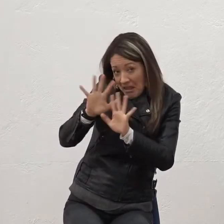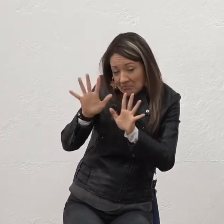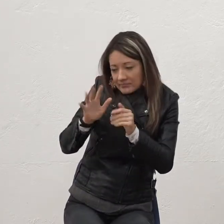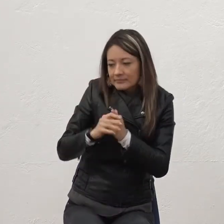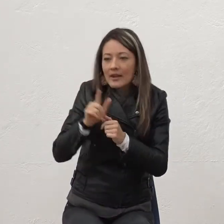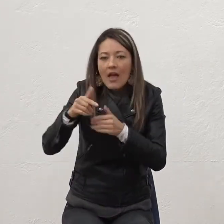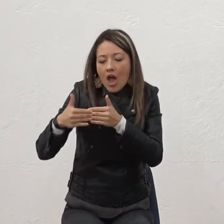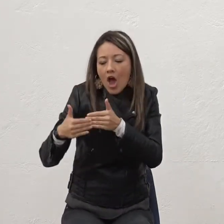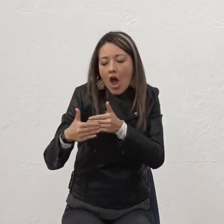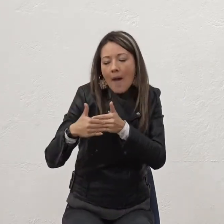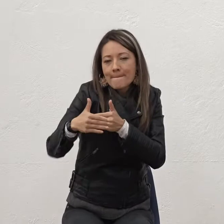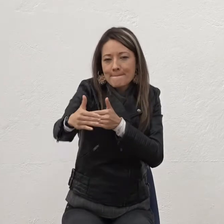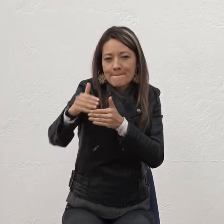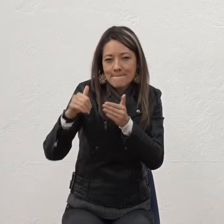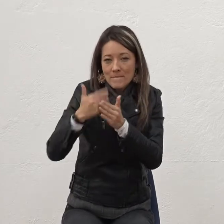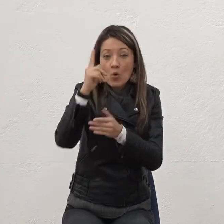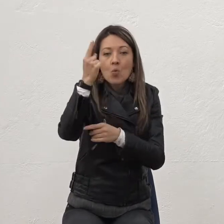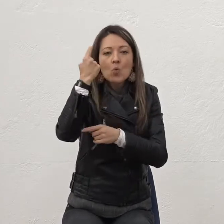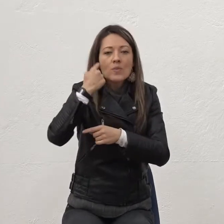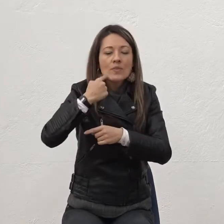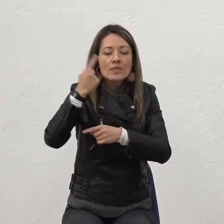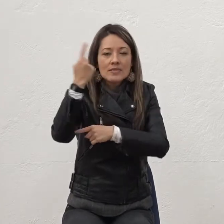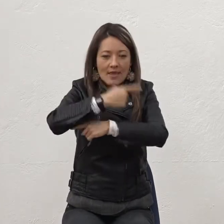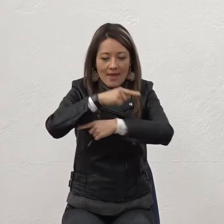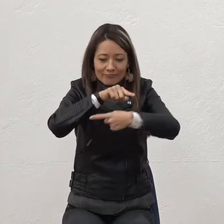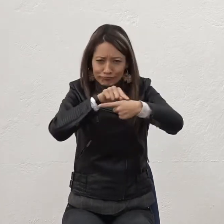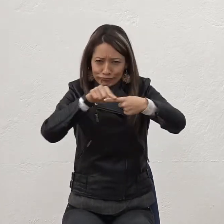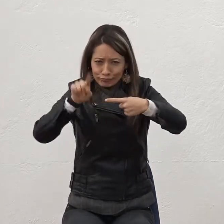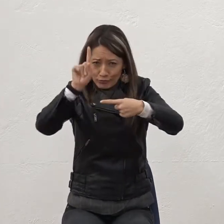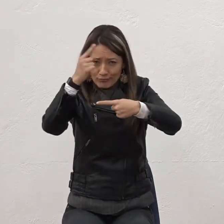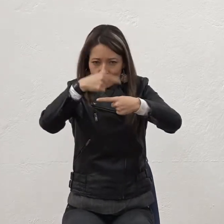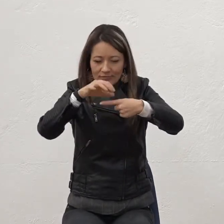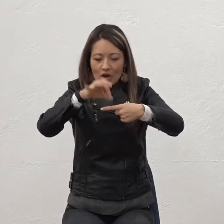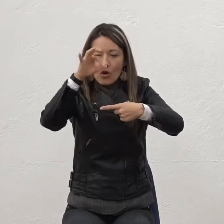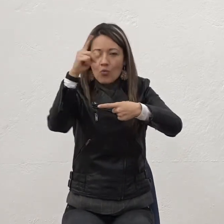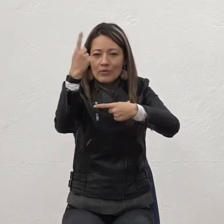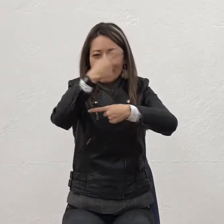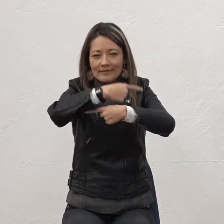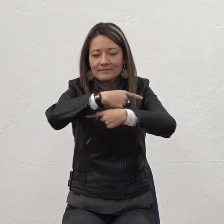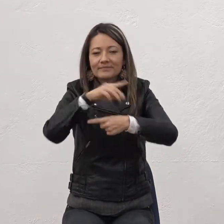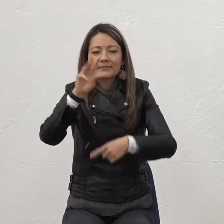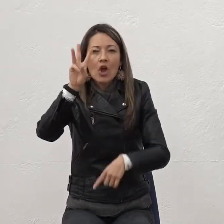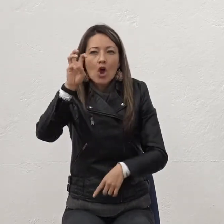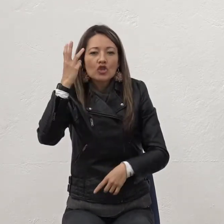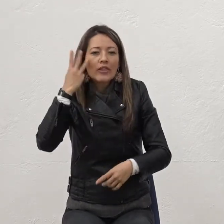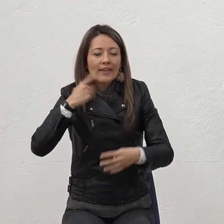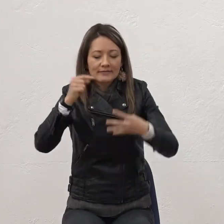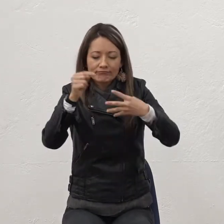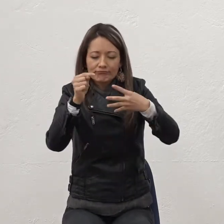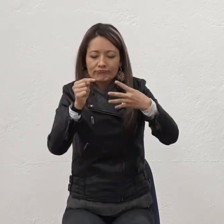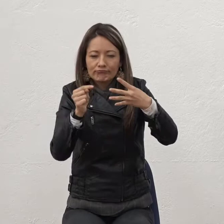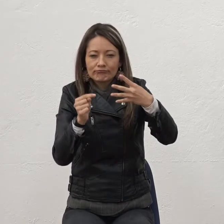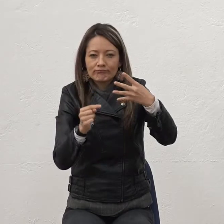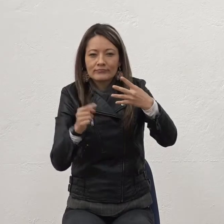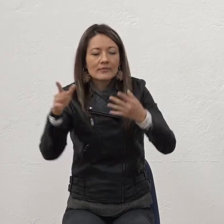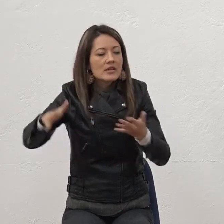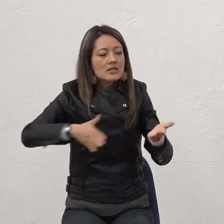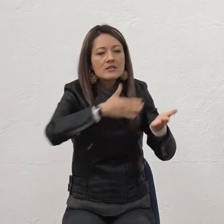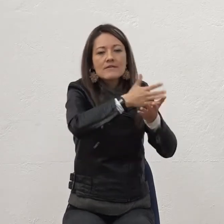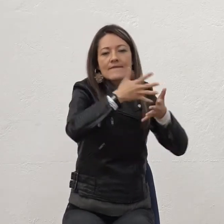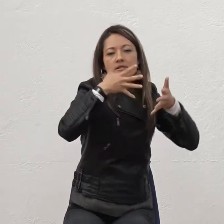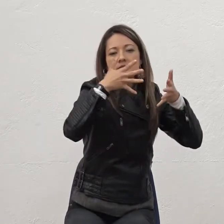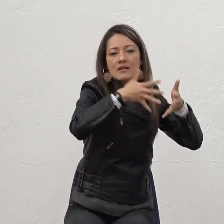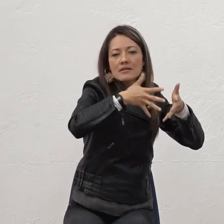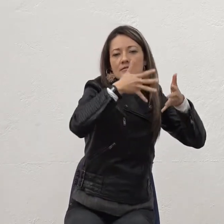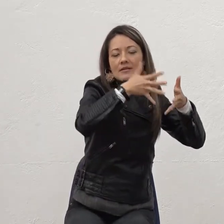de ahí, un día en la semana iban a nuestro apartamento cada 8 días, cada 8 días. No, eso